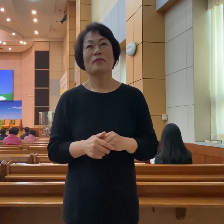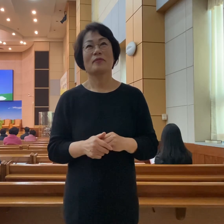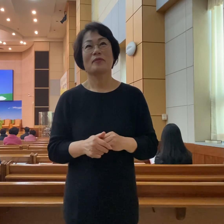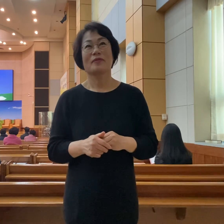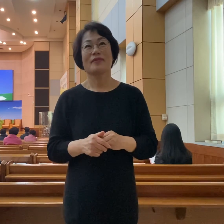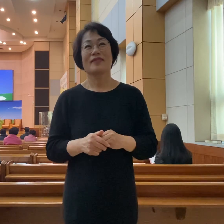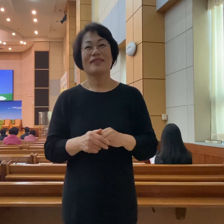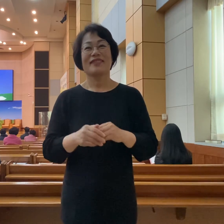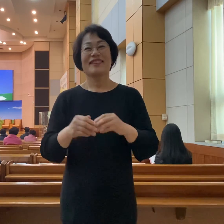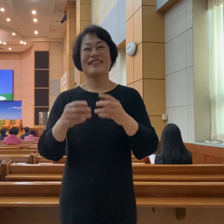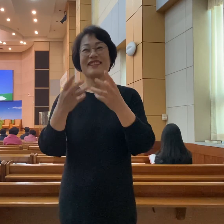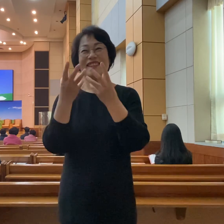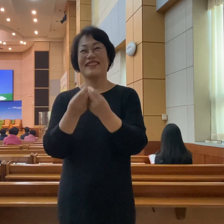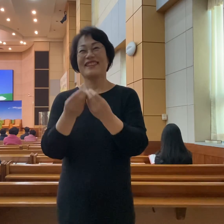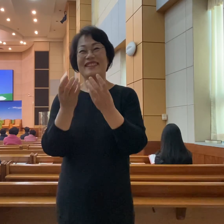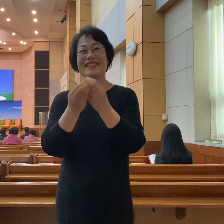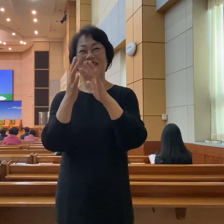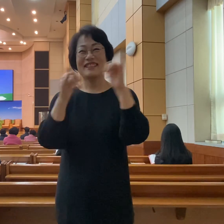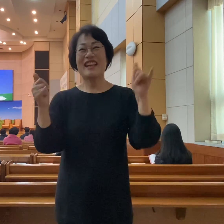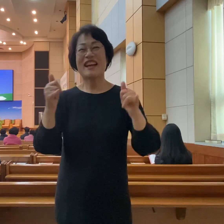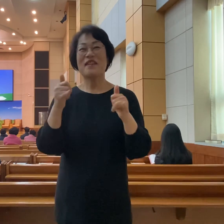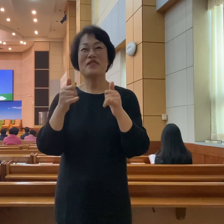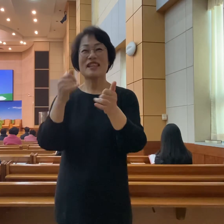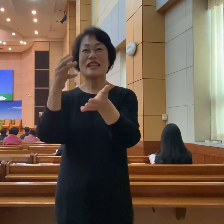뭐라고 광고하겠어요?